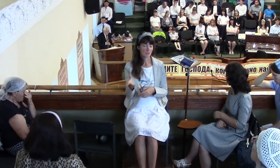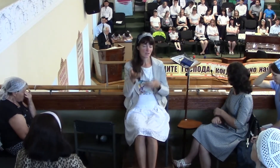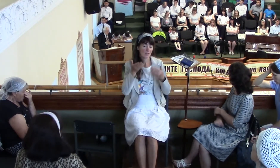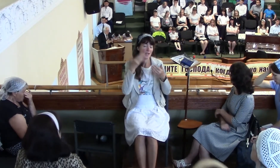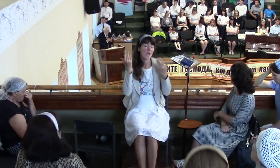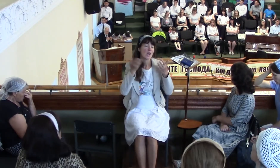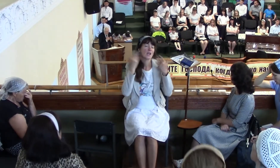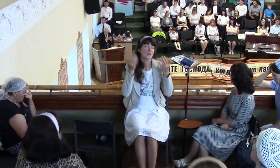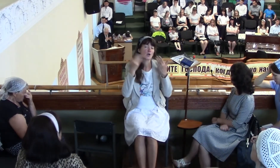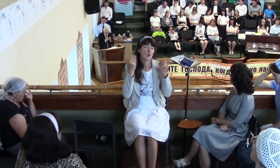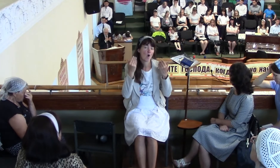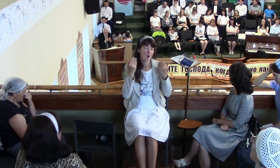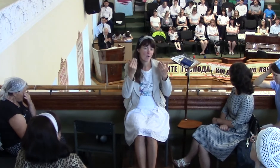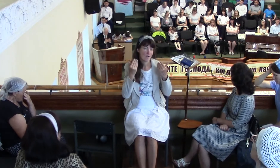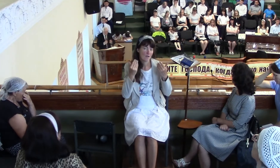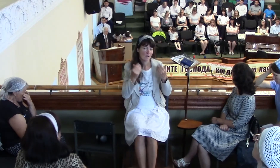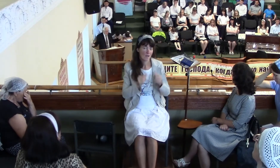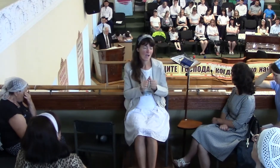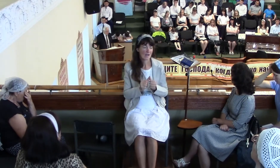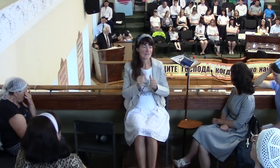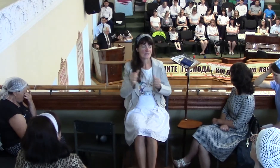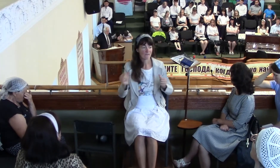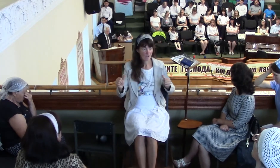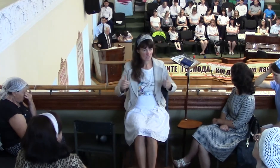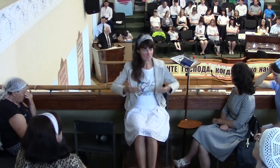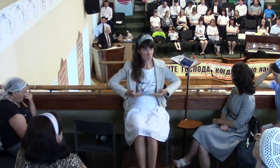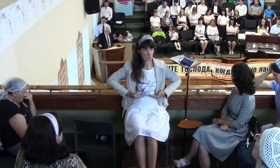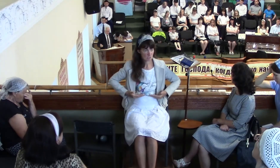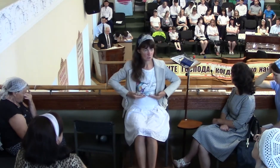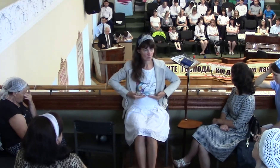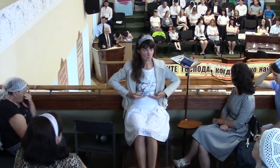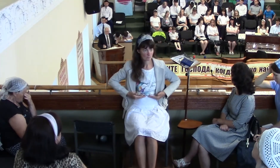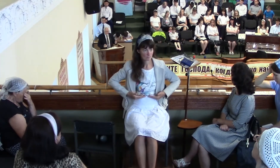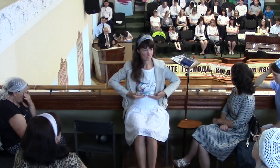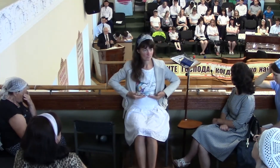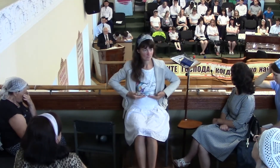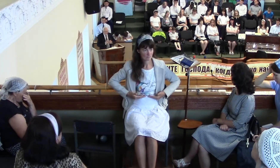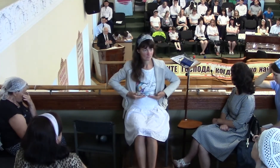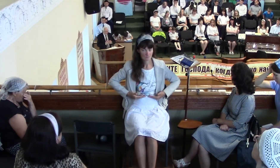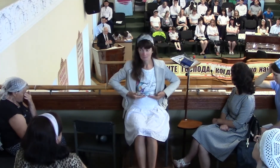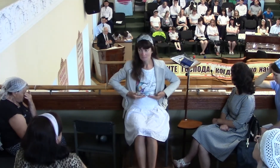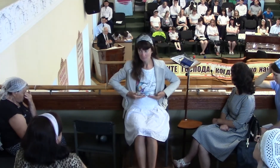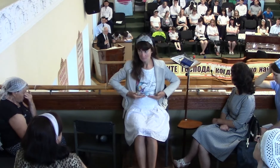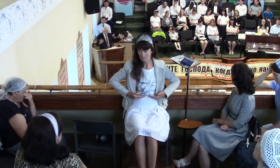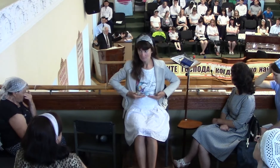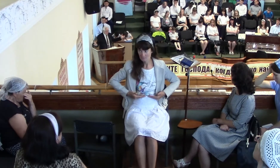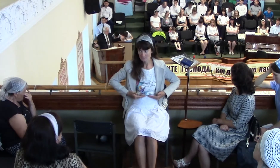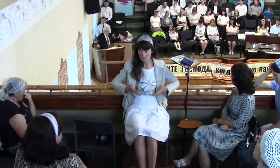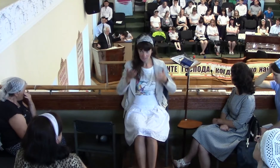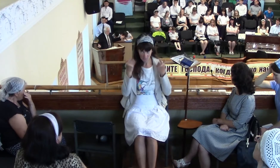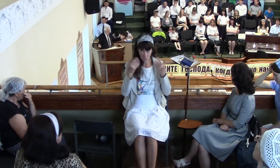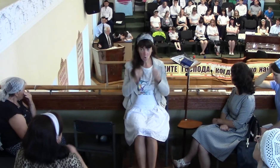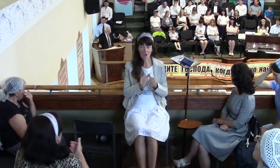жизнью. Показать, насколько эта жизнь не имеет никакой цены. Настолько с ней запросто можно